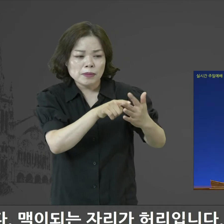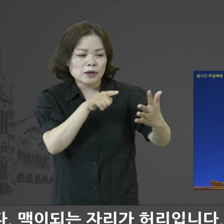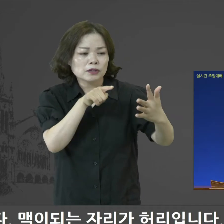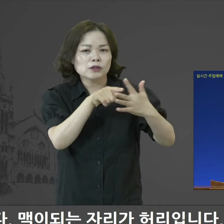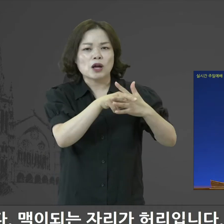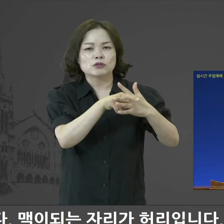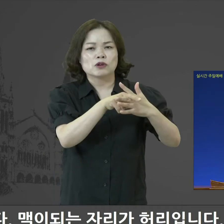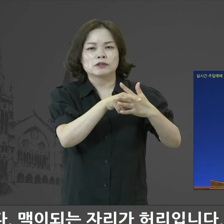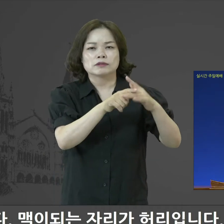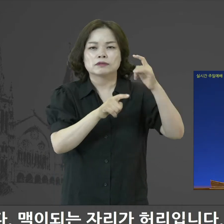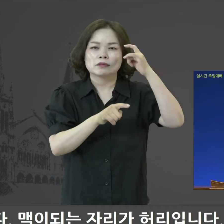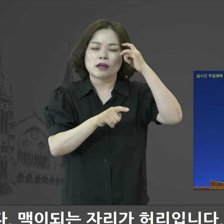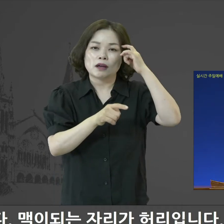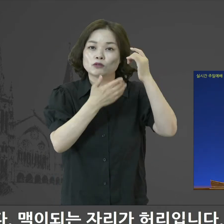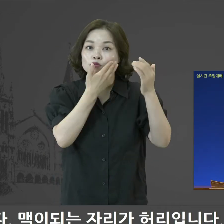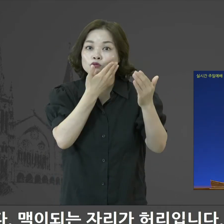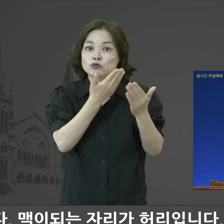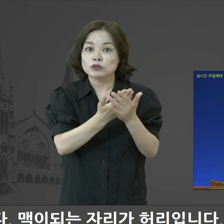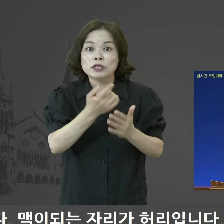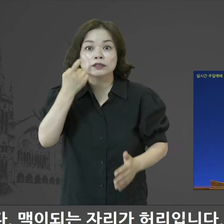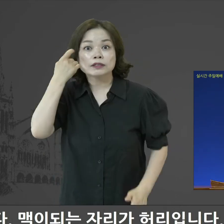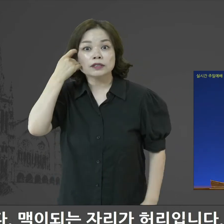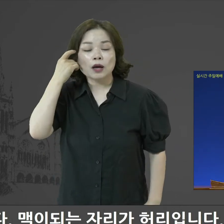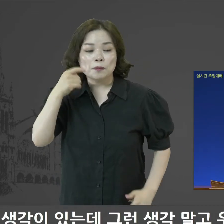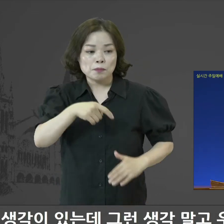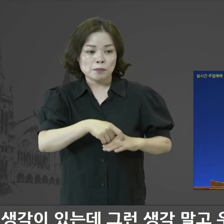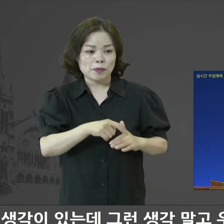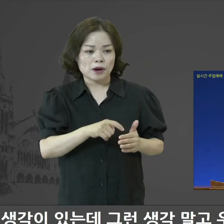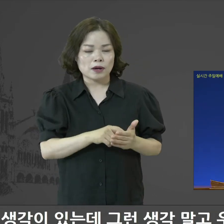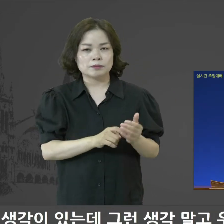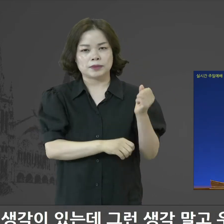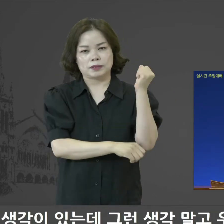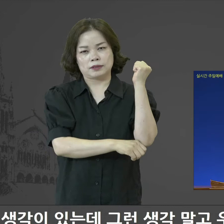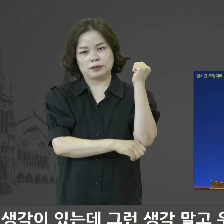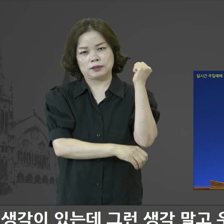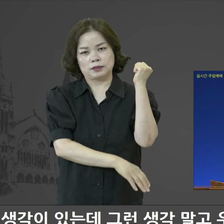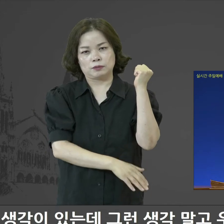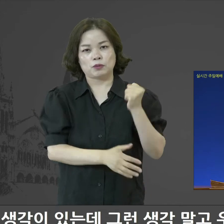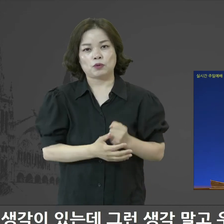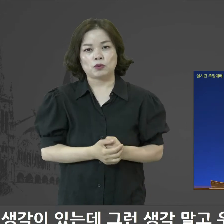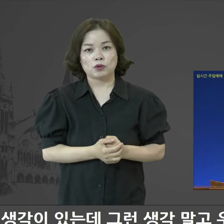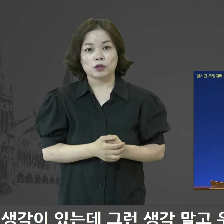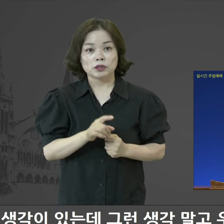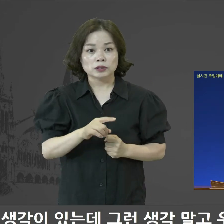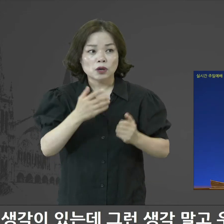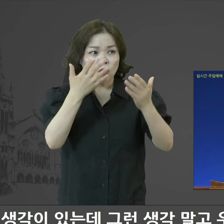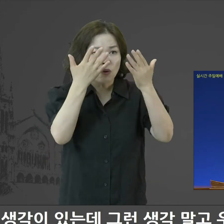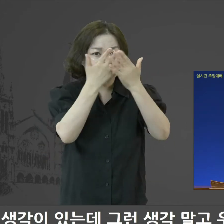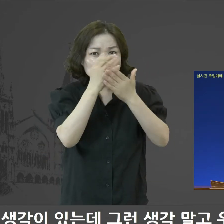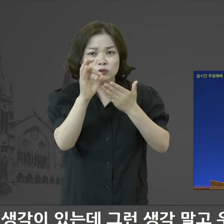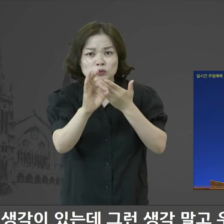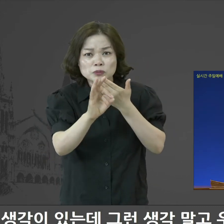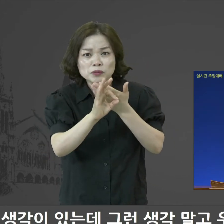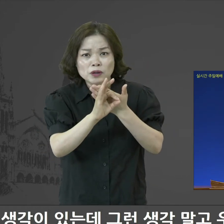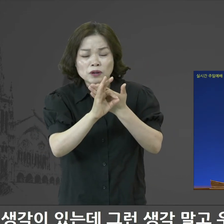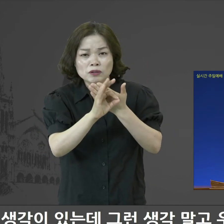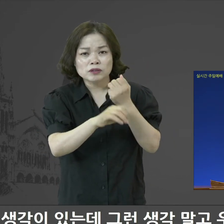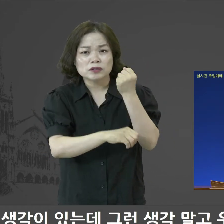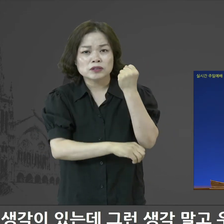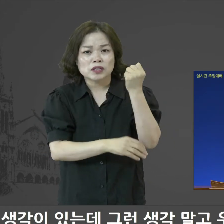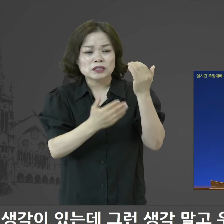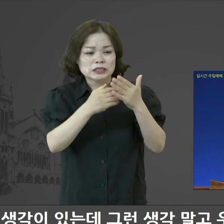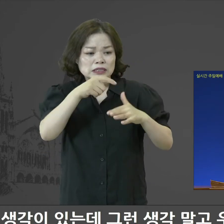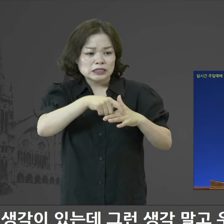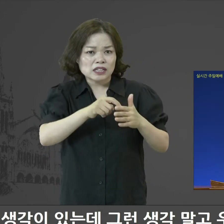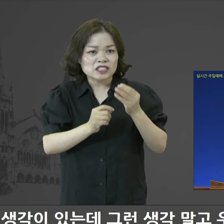굉장히 중요해요. 이 생각이 어쩌면 마음의 근본이라고 볼 수 있는 겁니다. 이것이 어두워지면 어두워지는 겁니다. 이